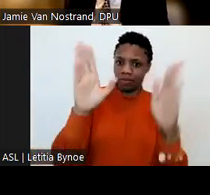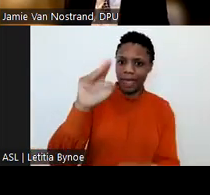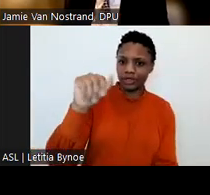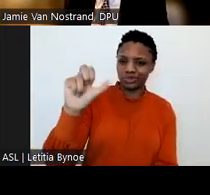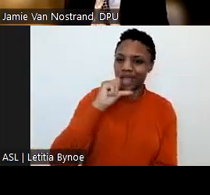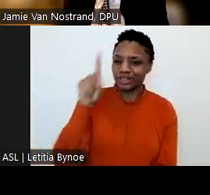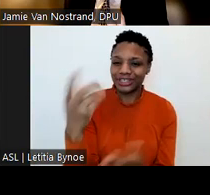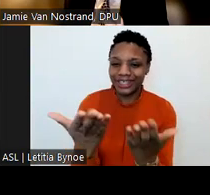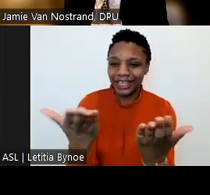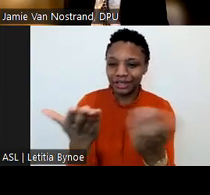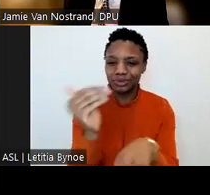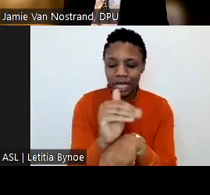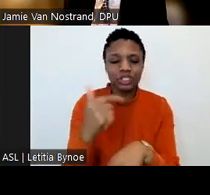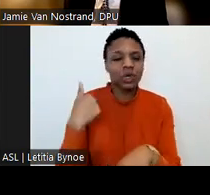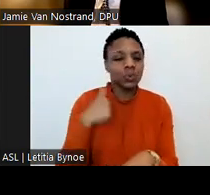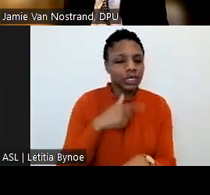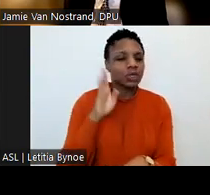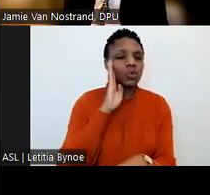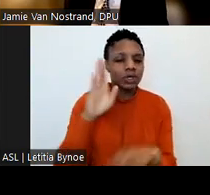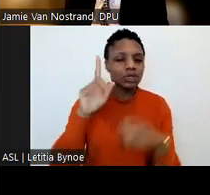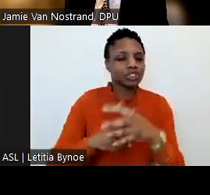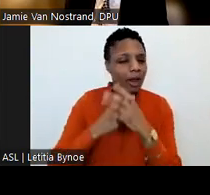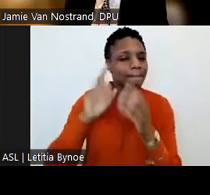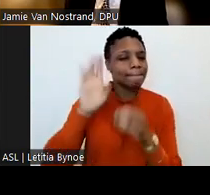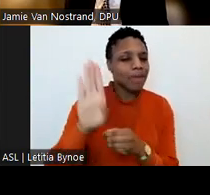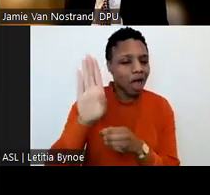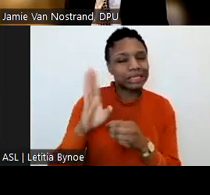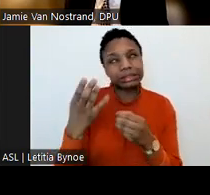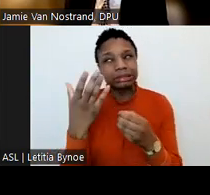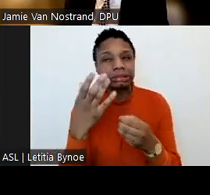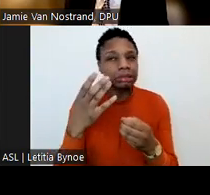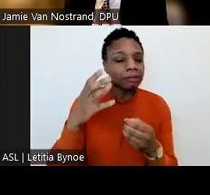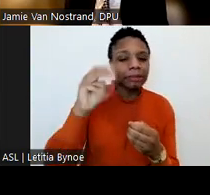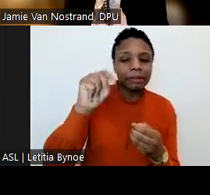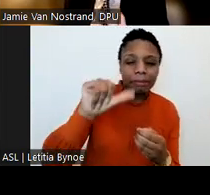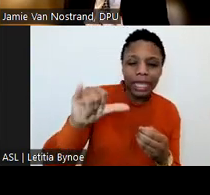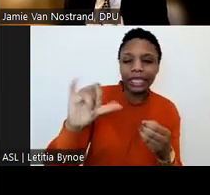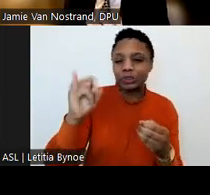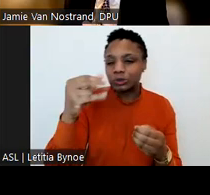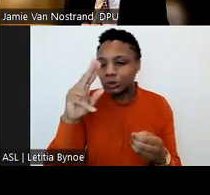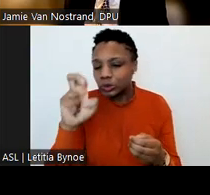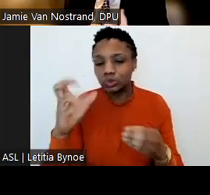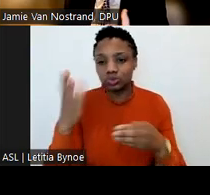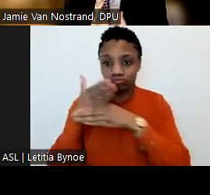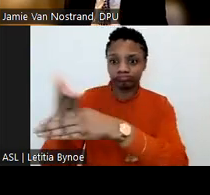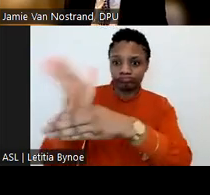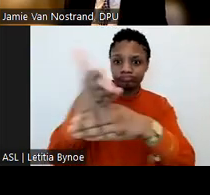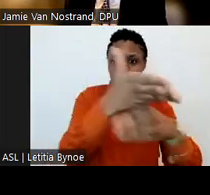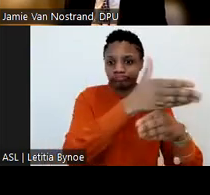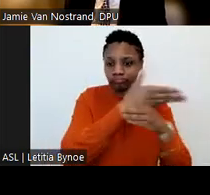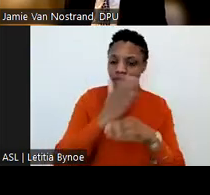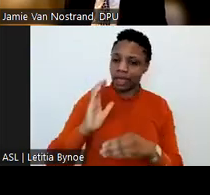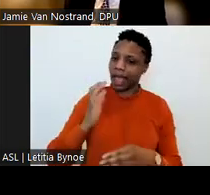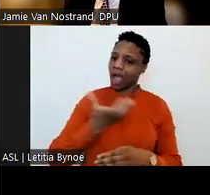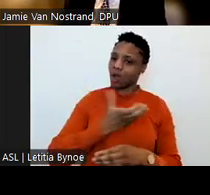más con el público de Massachusets que tal vez vamos a estar comenzando en Boston más tarde en la primavera